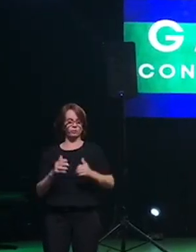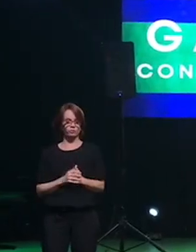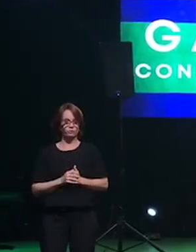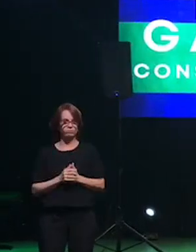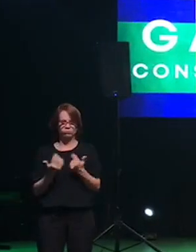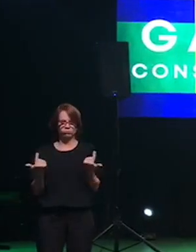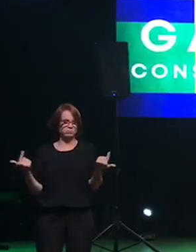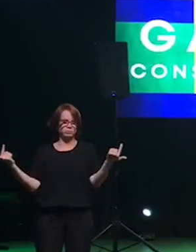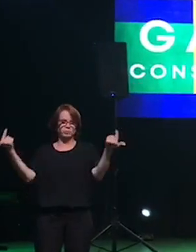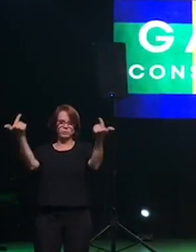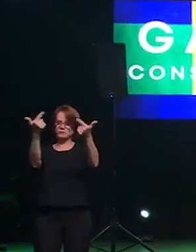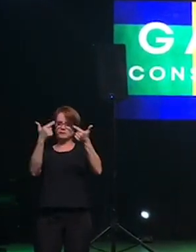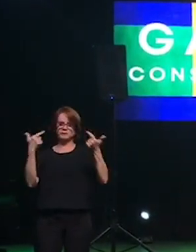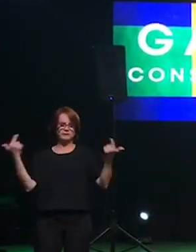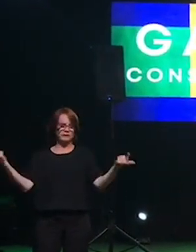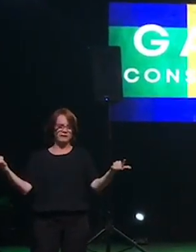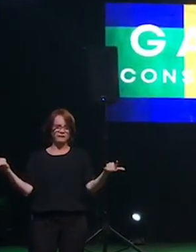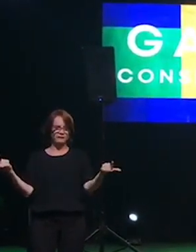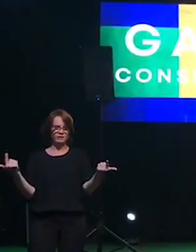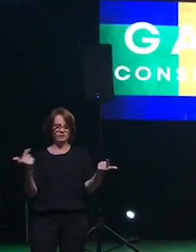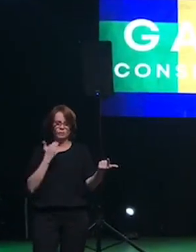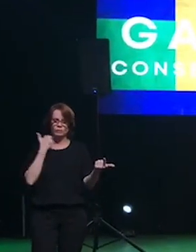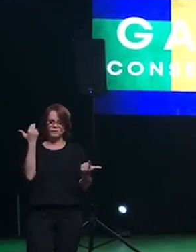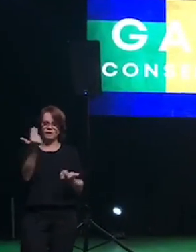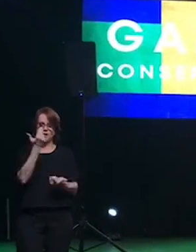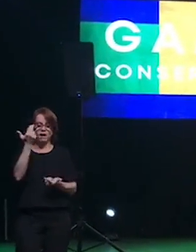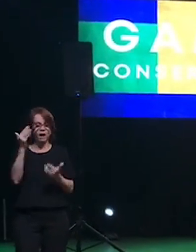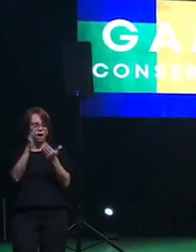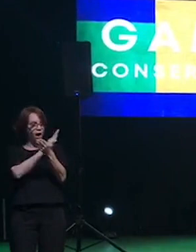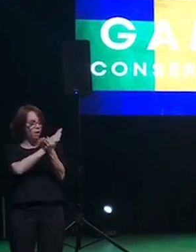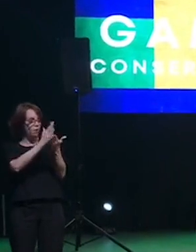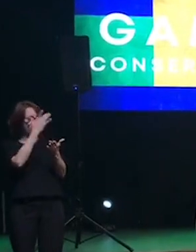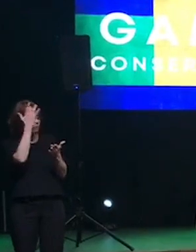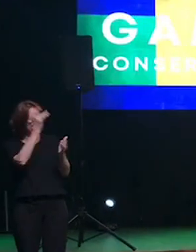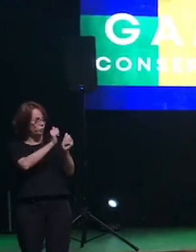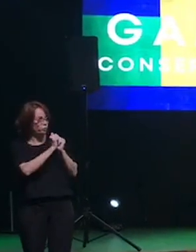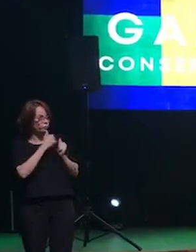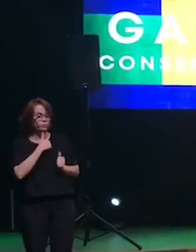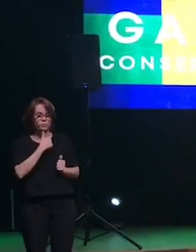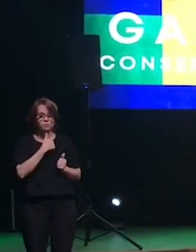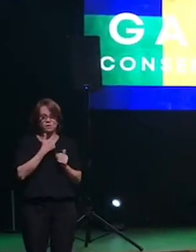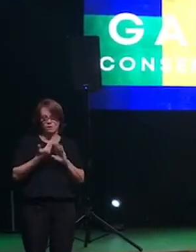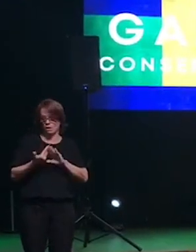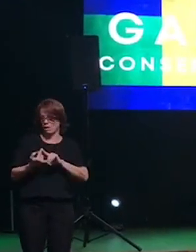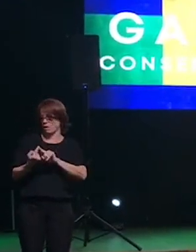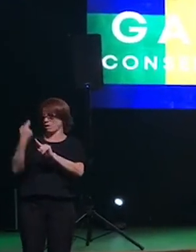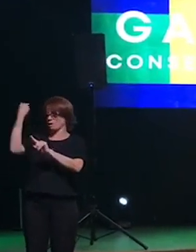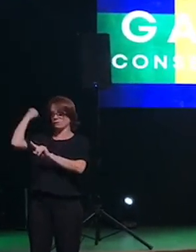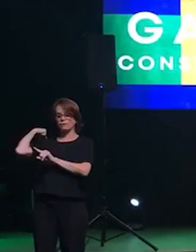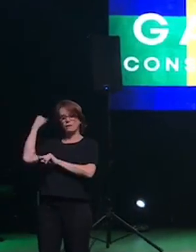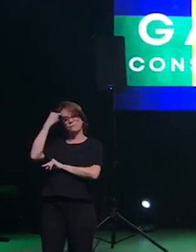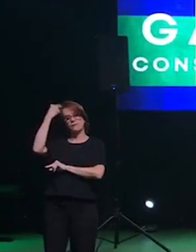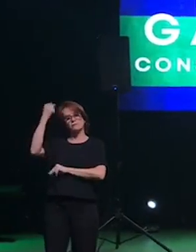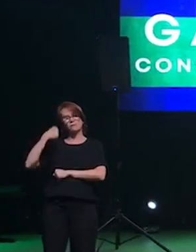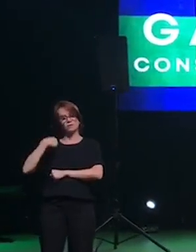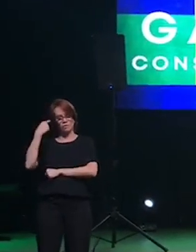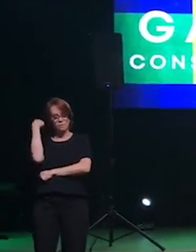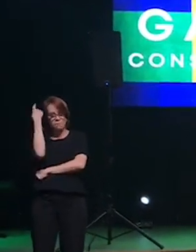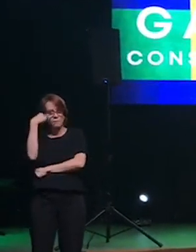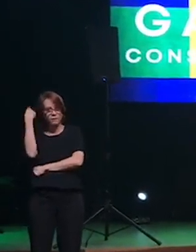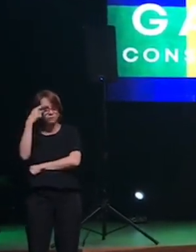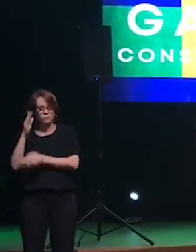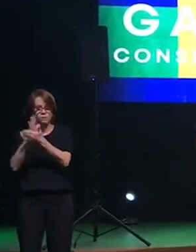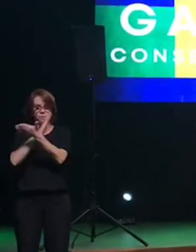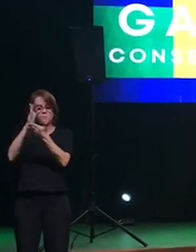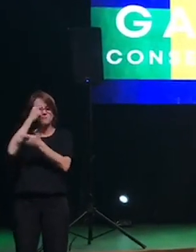Ninguém. Aliás, tem algumas pessoas que estão comigo que no começo eles achavam que eu era maluco. Alguns